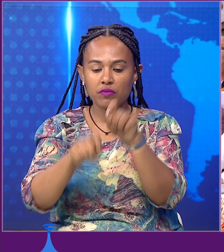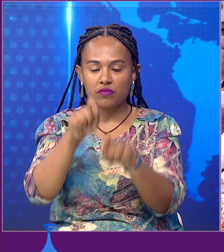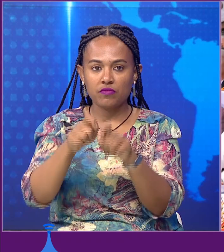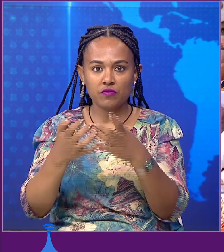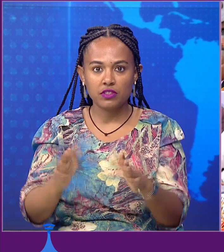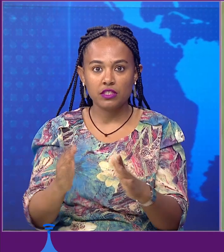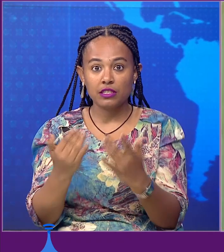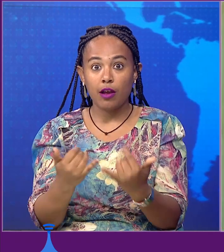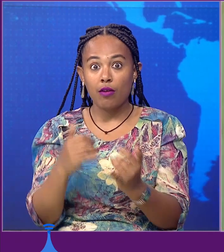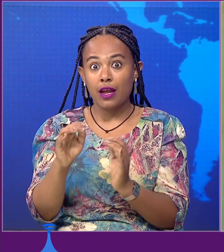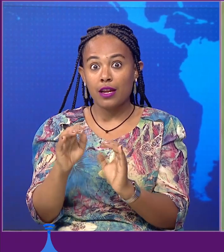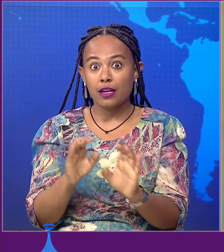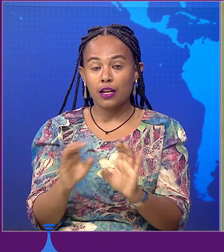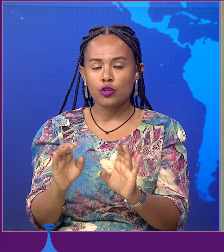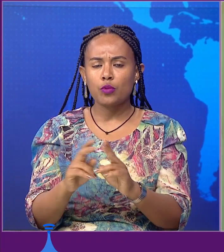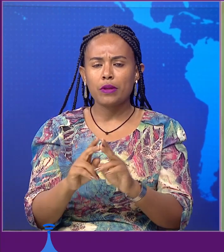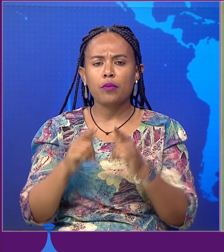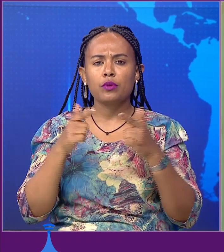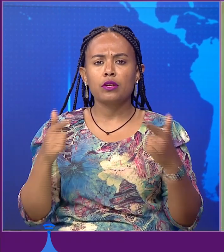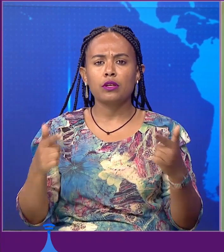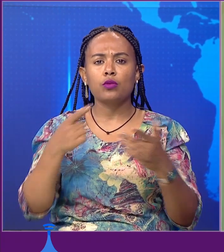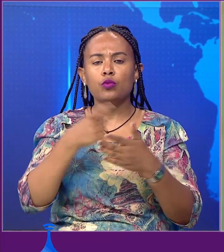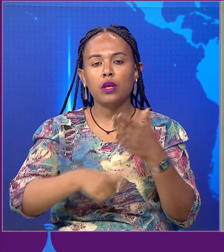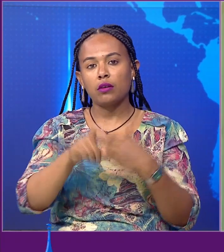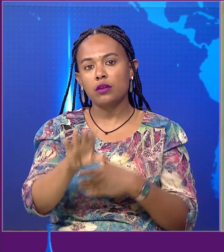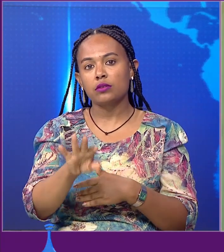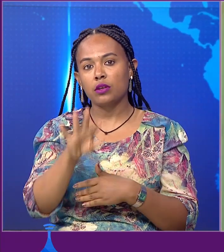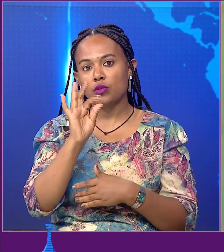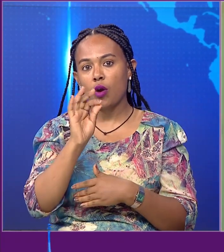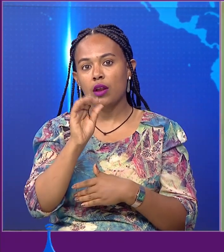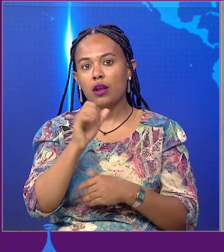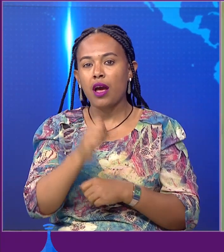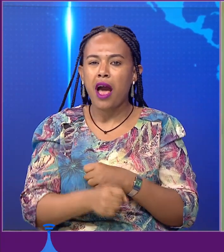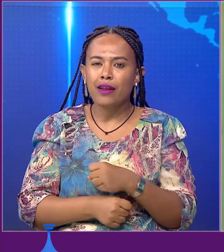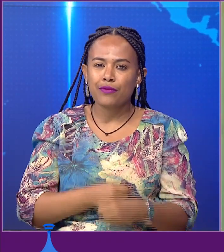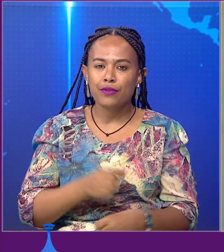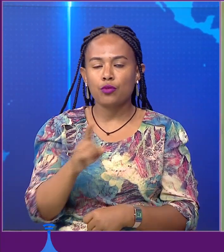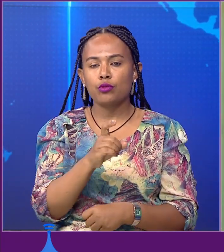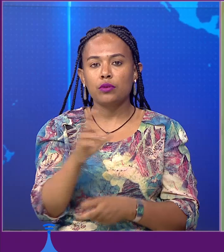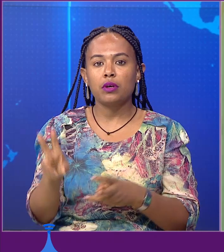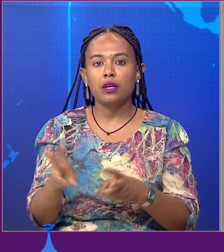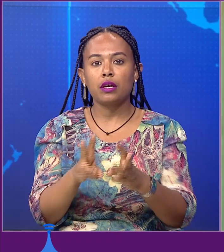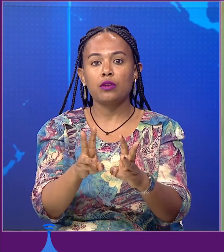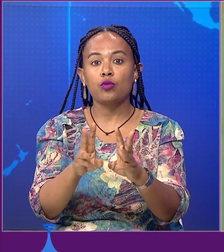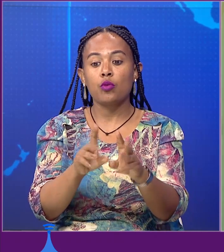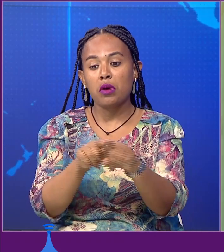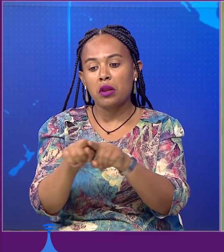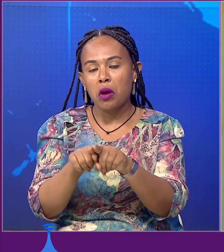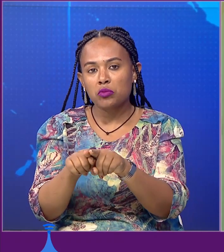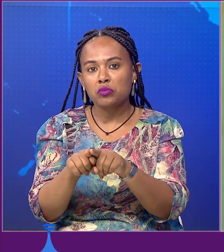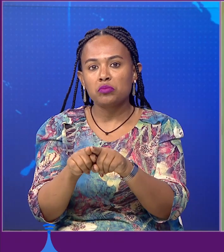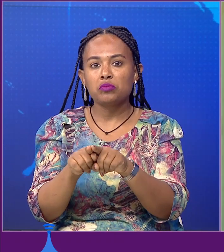ድረስ ያደረግናቸው በጣም ትልቅ ውጤት አስገኝተዋል። አልፊ የሆነ መንገድ ነው። በድርድሩም አልፊ ነው፣ በልማቱም አልፊ